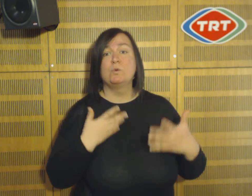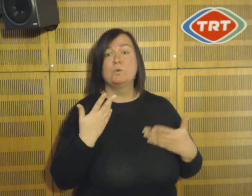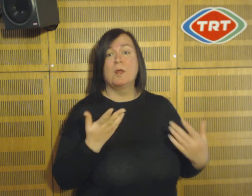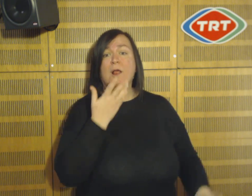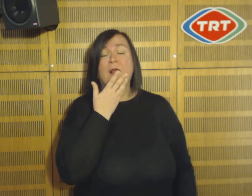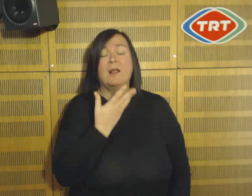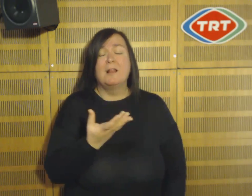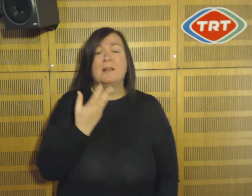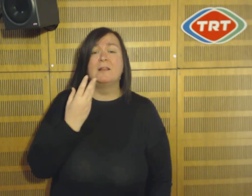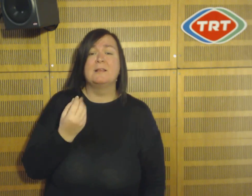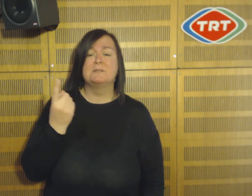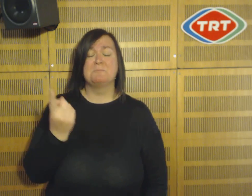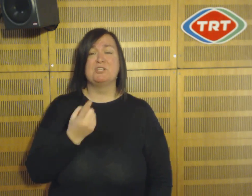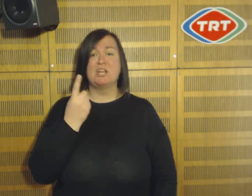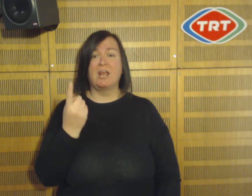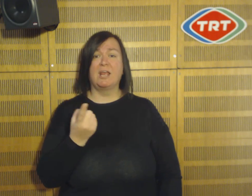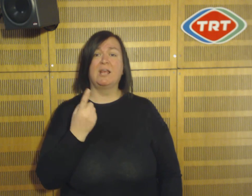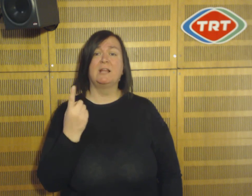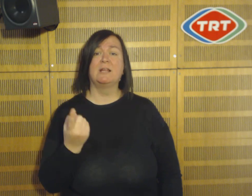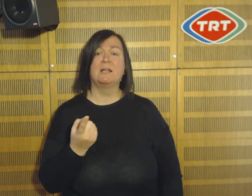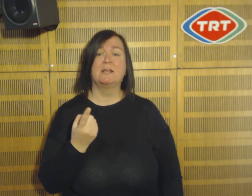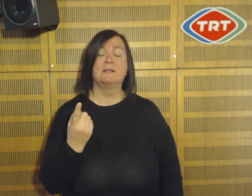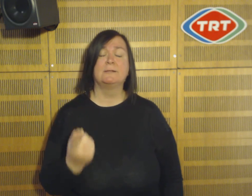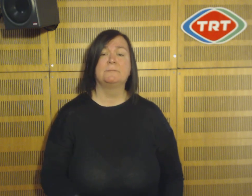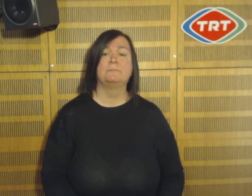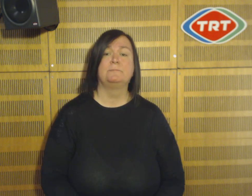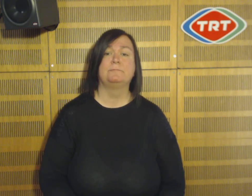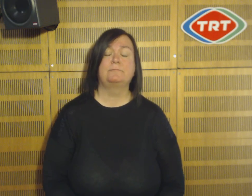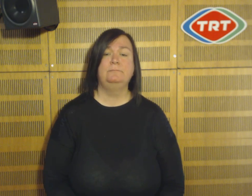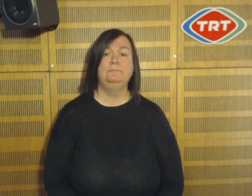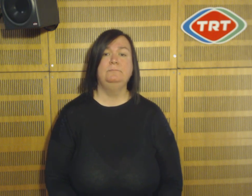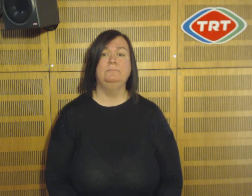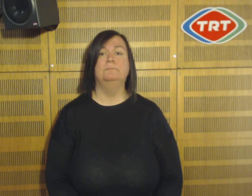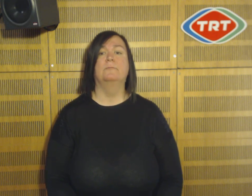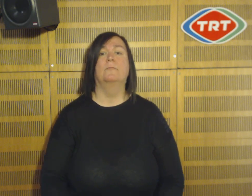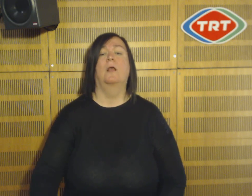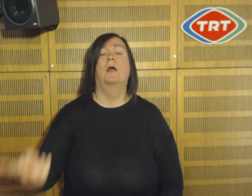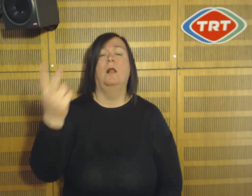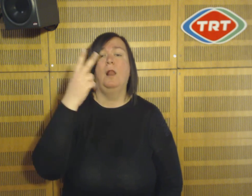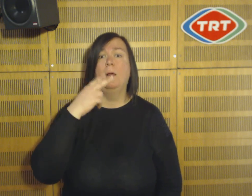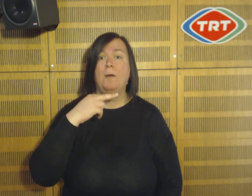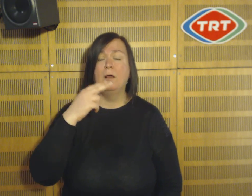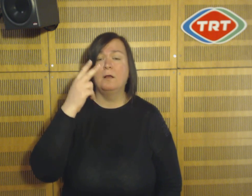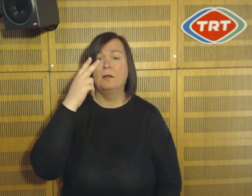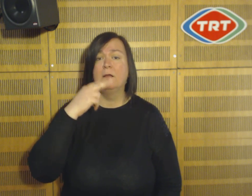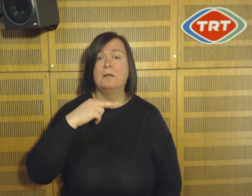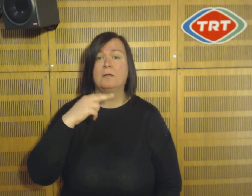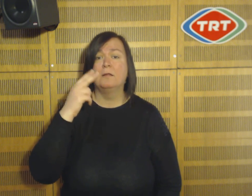güzel bir şeydir Ağlamak